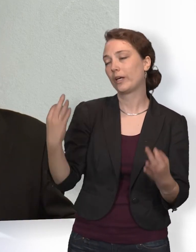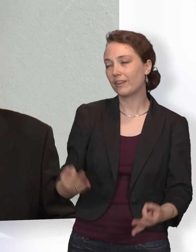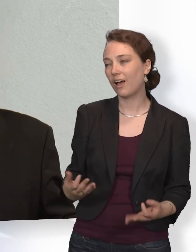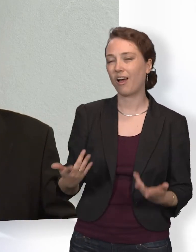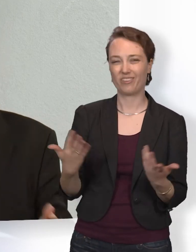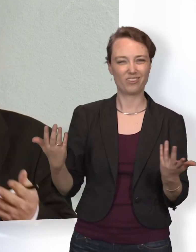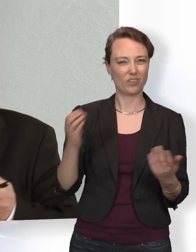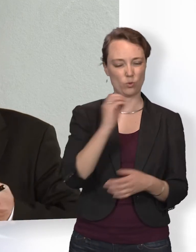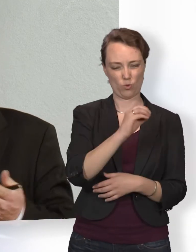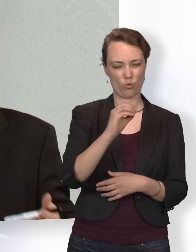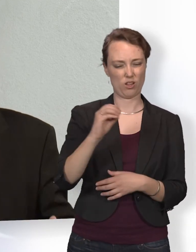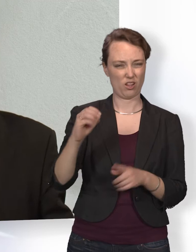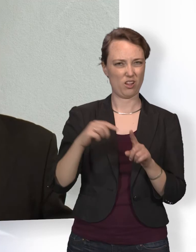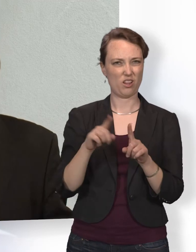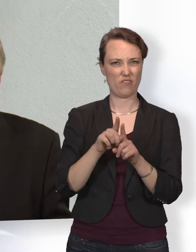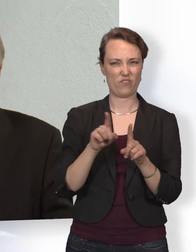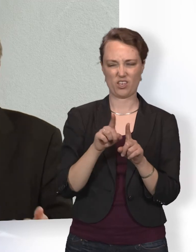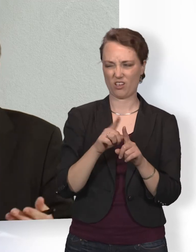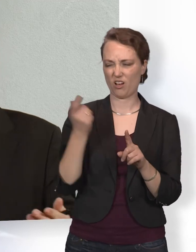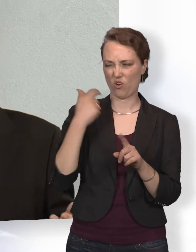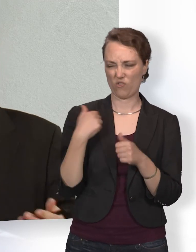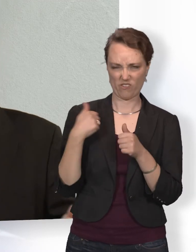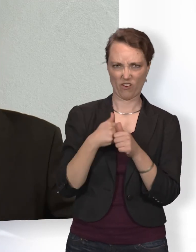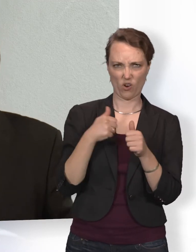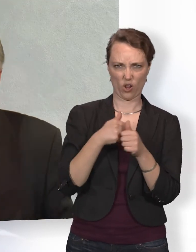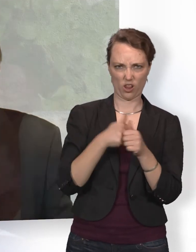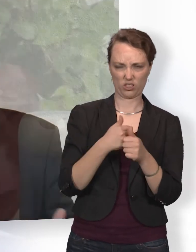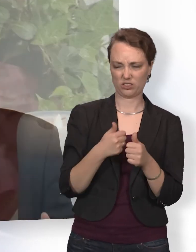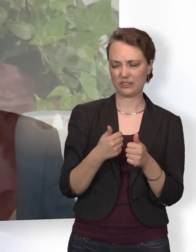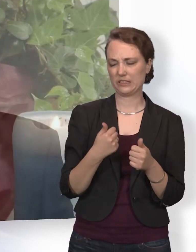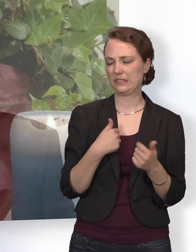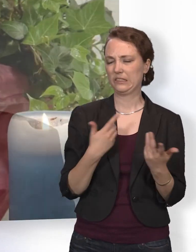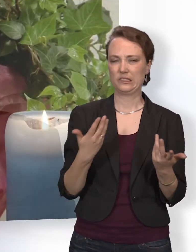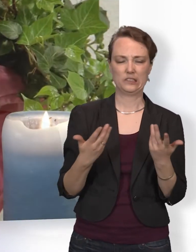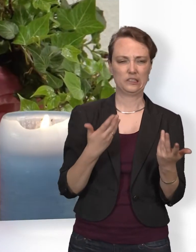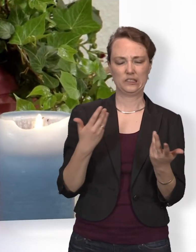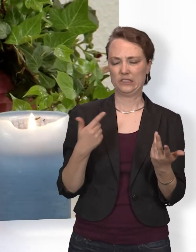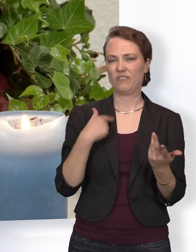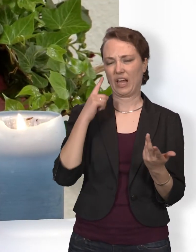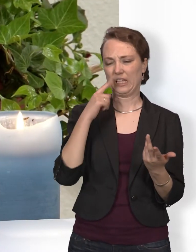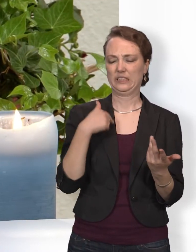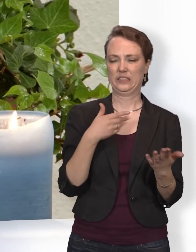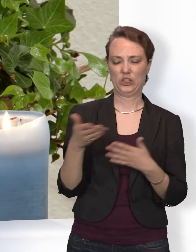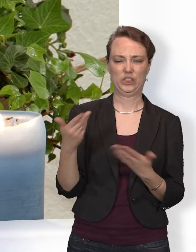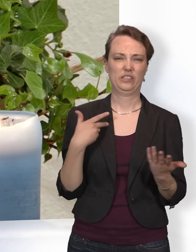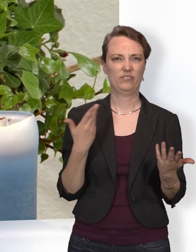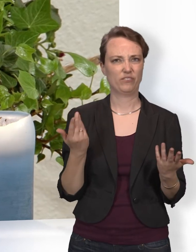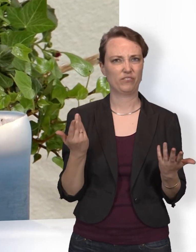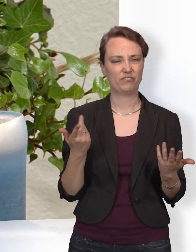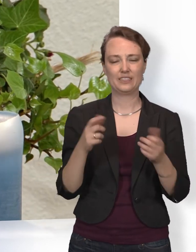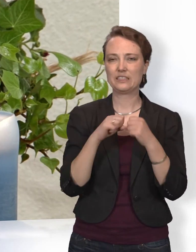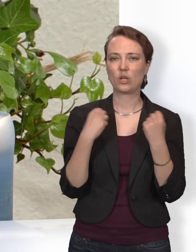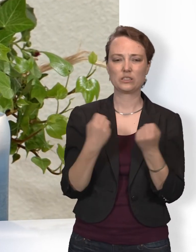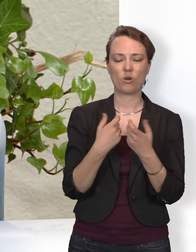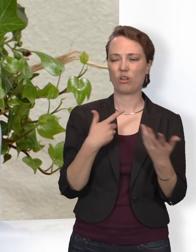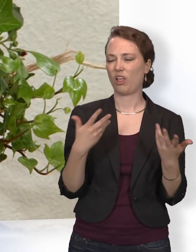das, was uns wie ein böses Omen heimsucht, wo wir dem Schicksal ausgeliefert sind, wo wir in einer Situation nicht mehr ein-